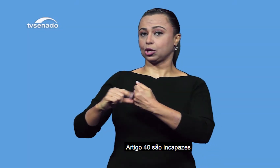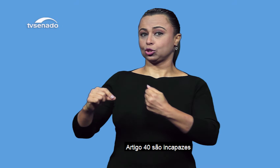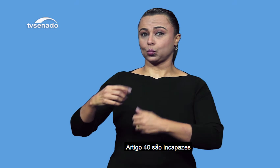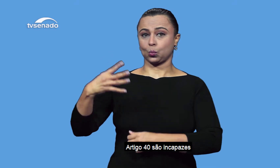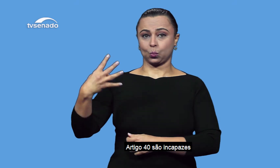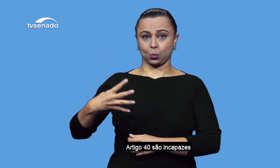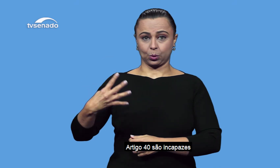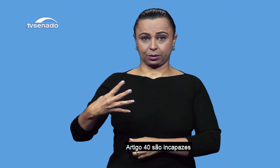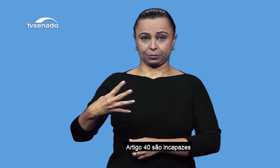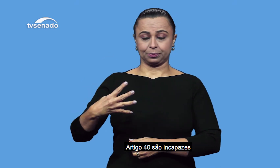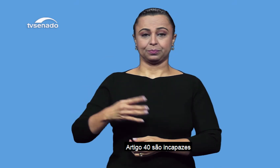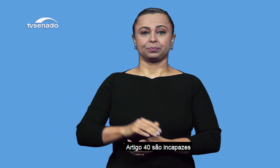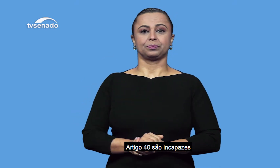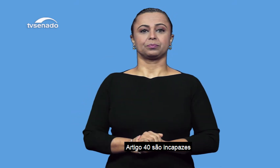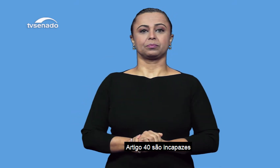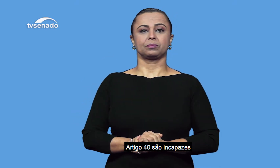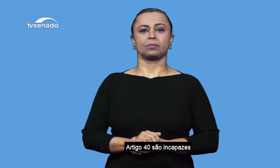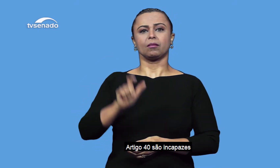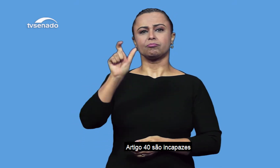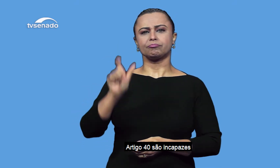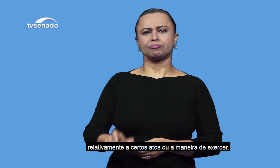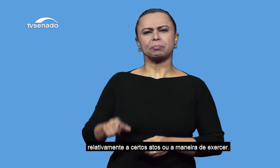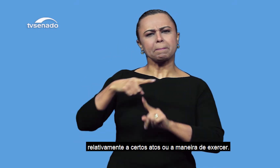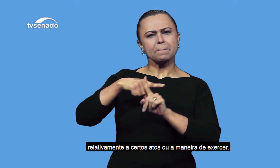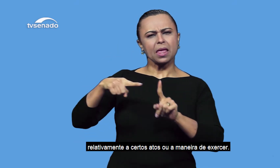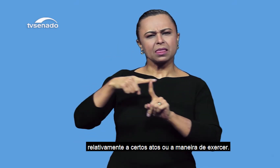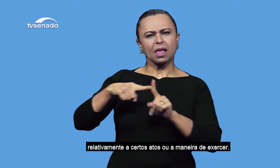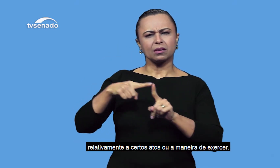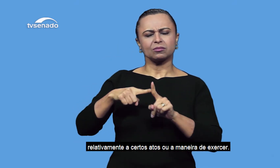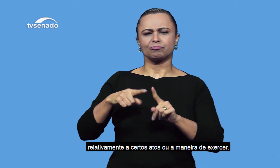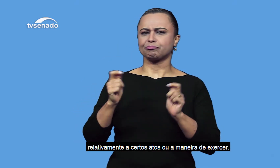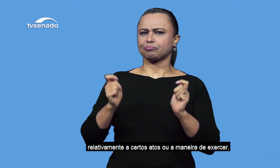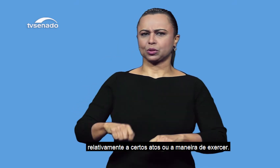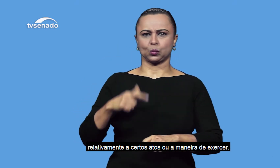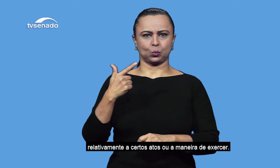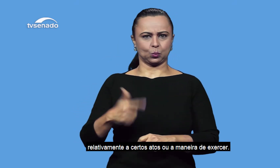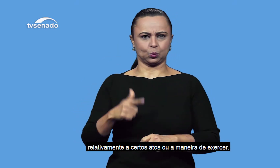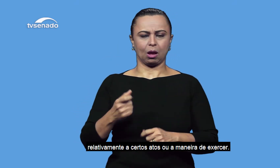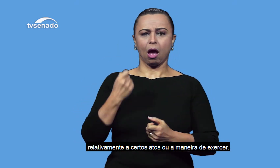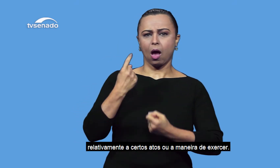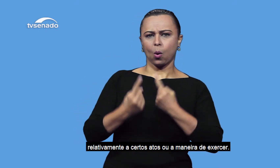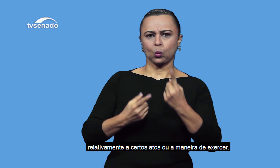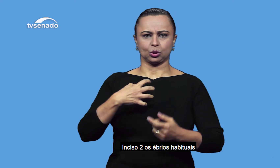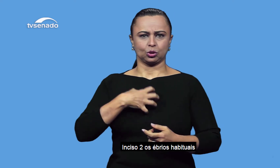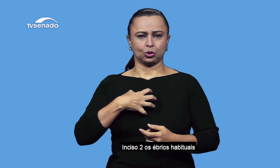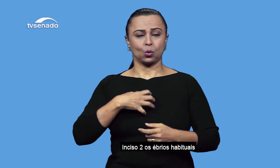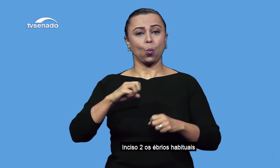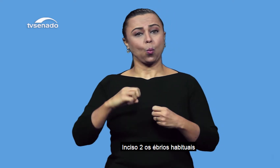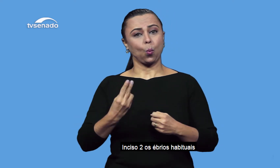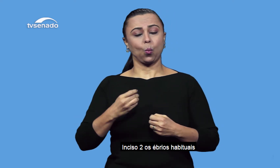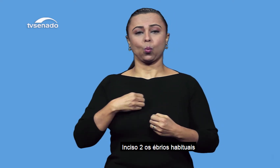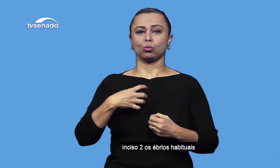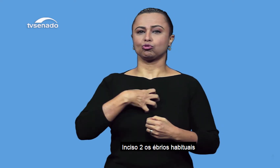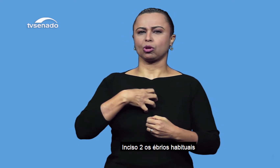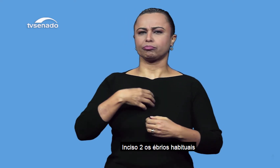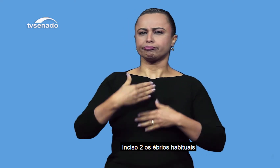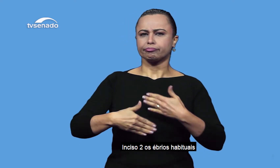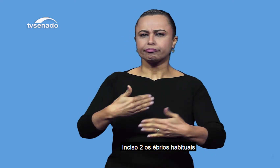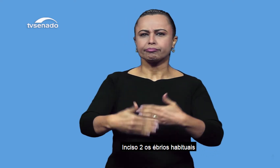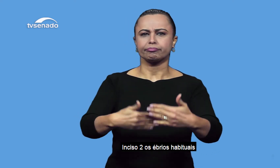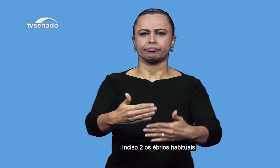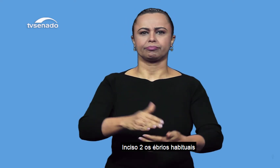o artigo 40 são incapazes relativamente a certos atos ou a maneira de exercer